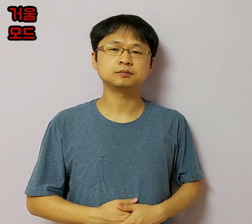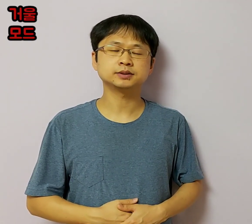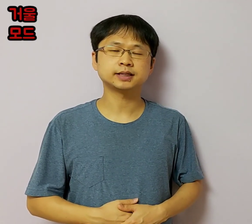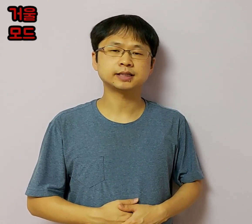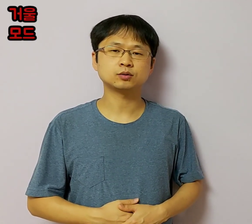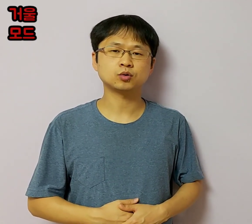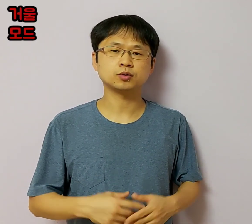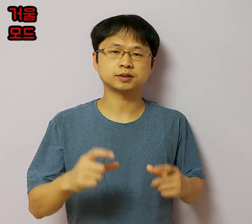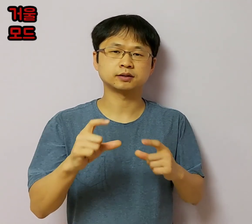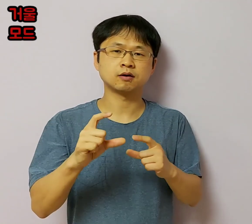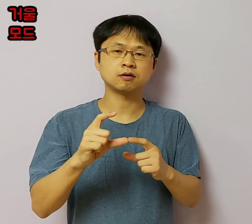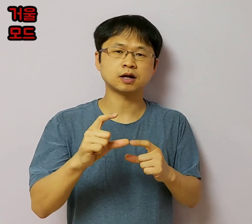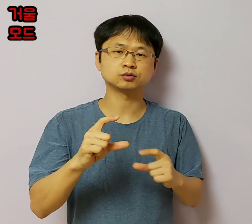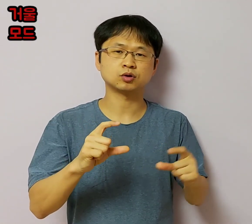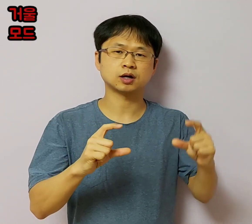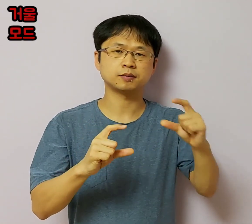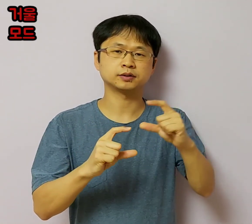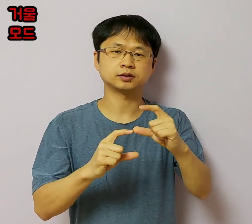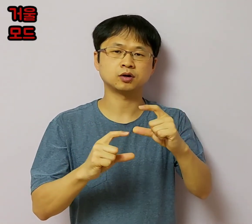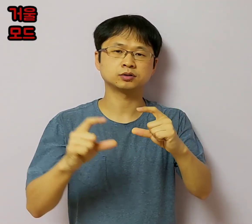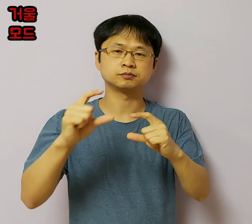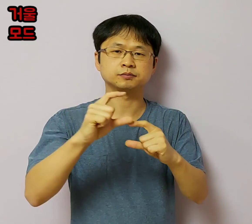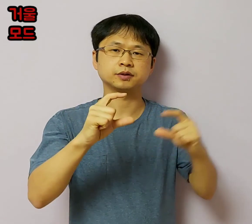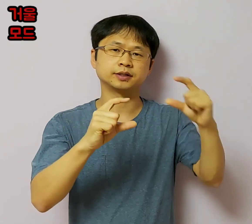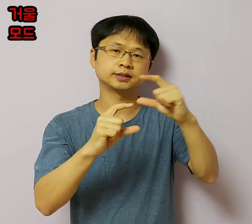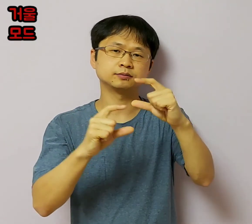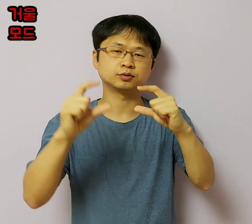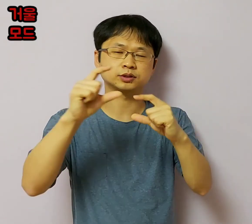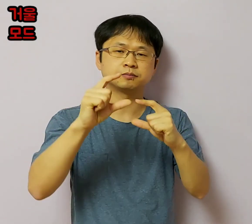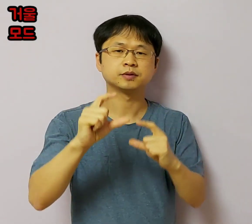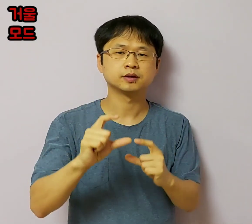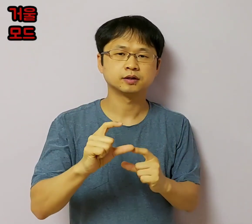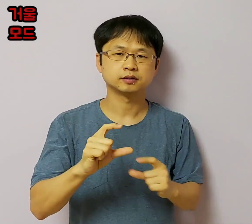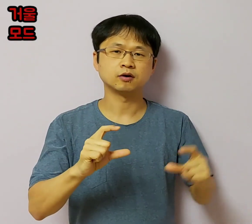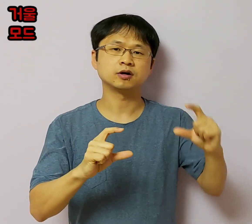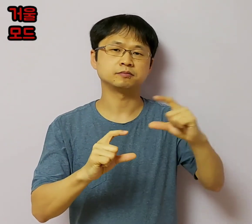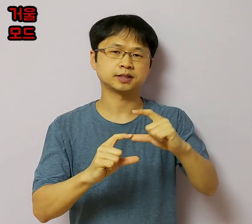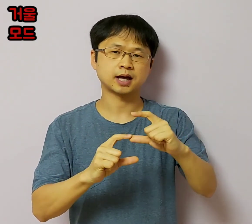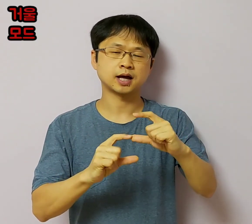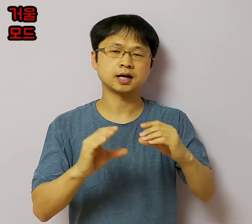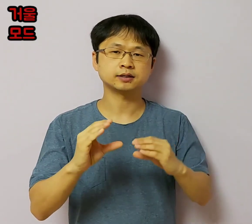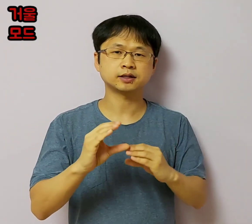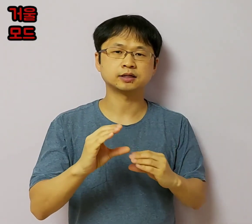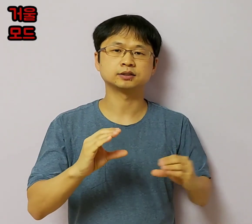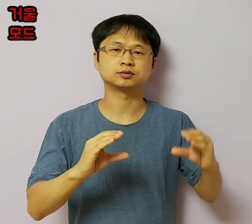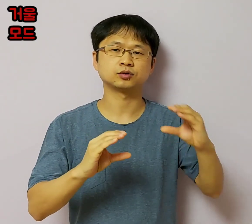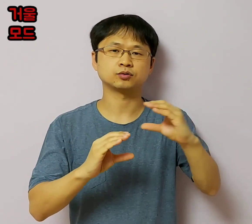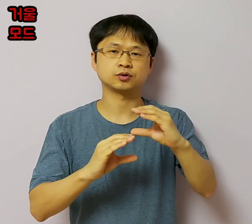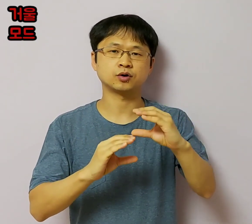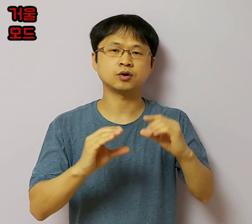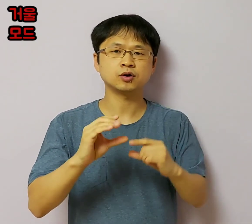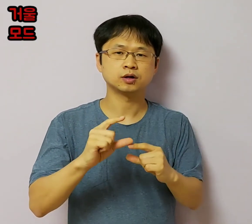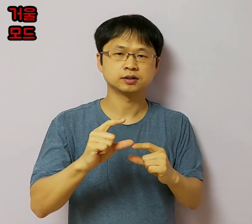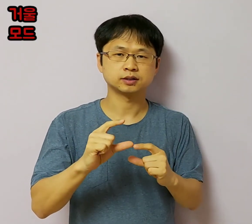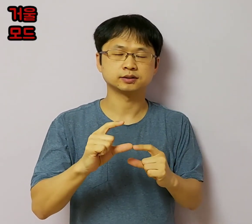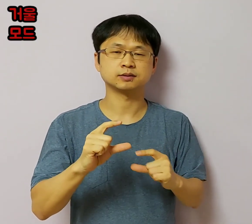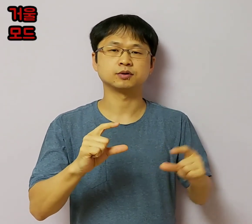넓은 세상으로입니다. 더라는 수어 아까 배웠죠. 점점 더해지는 모습 더입니다. 이렇게 하실 수도 있고요. 이것자